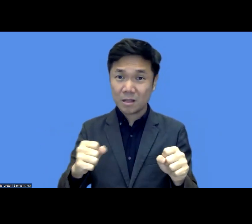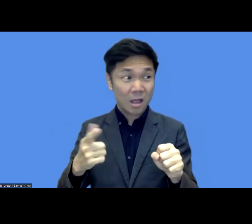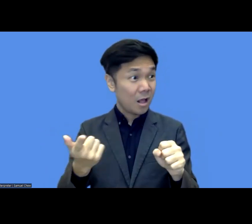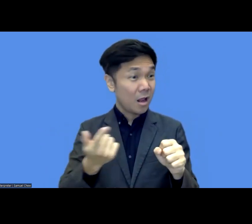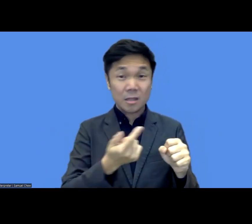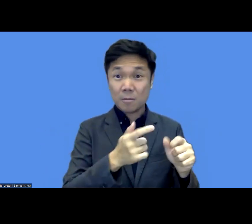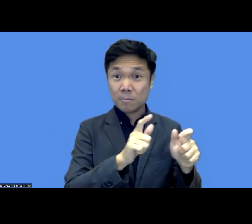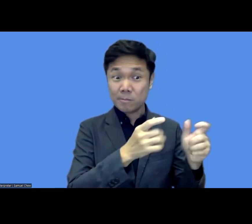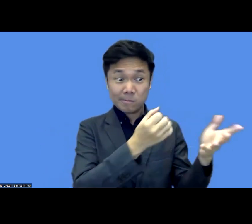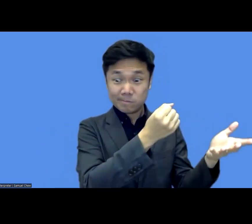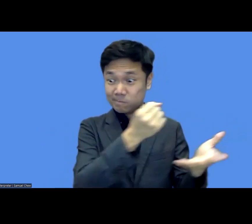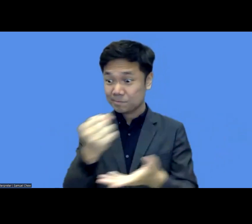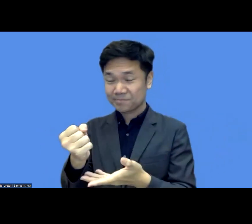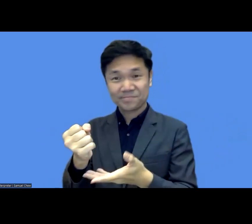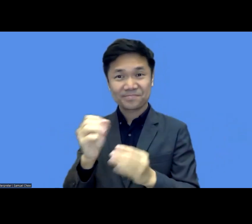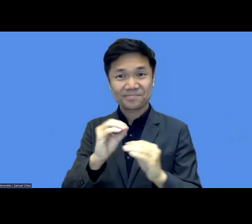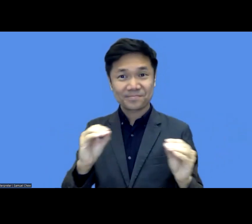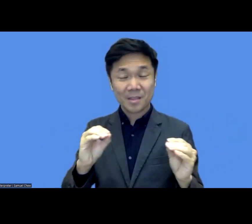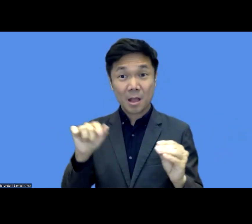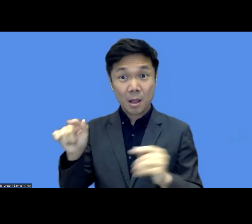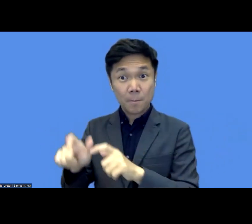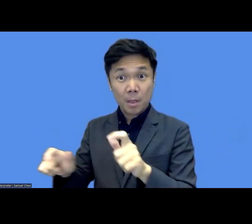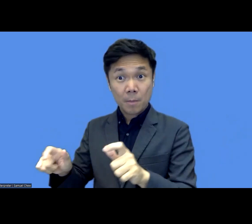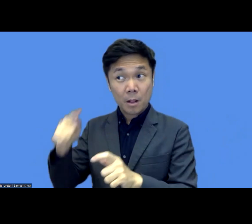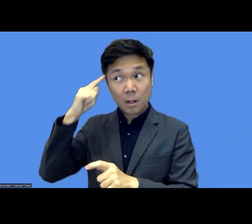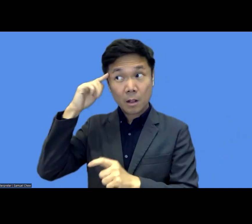obtener acceso y asistencia